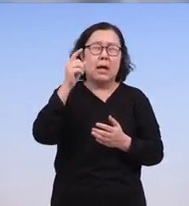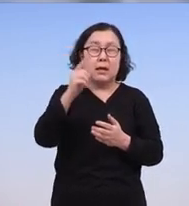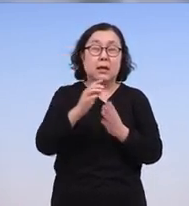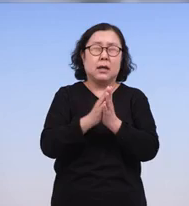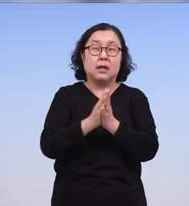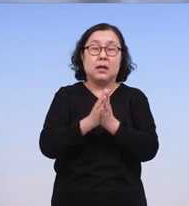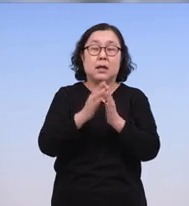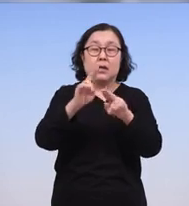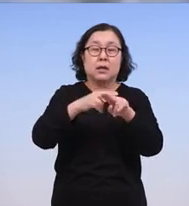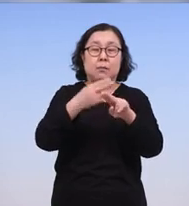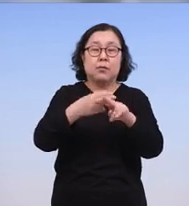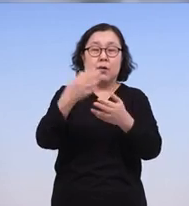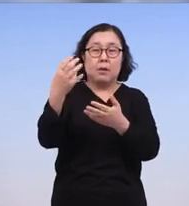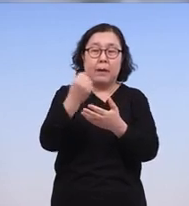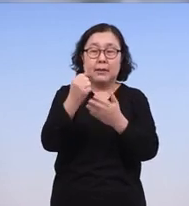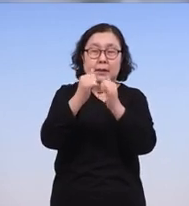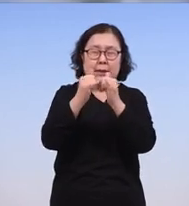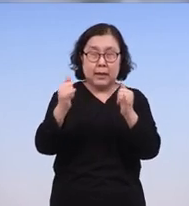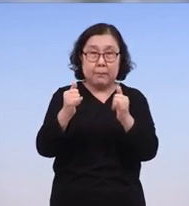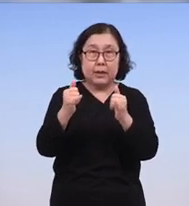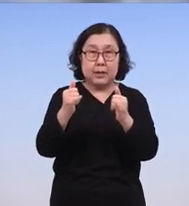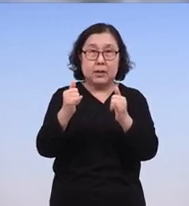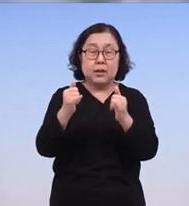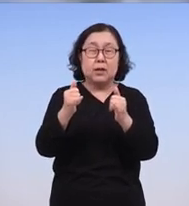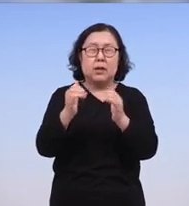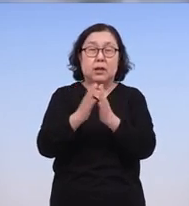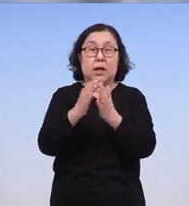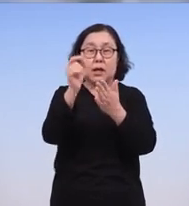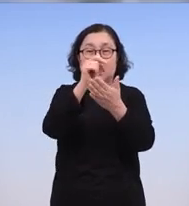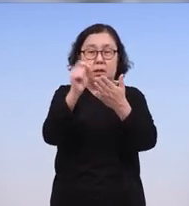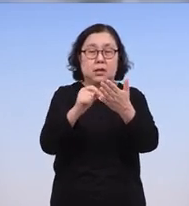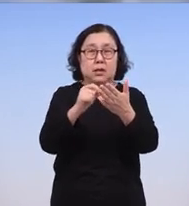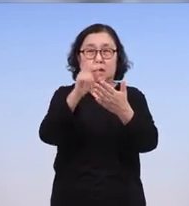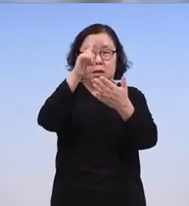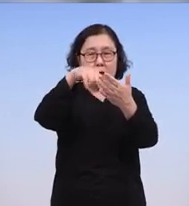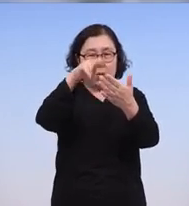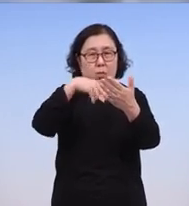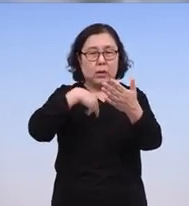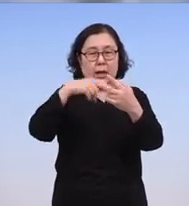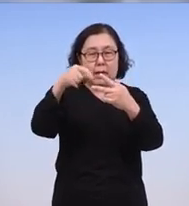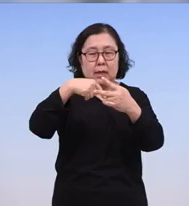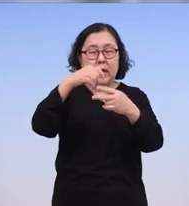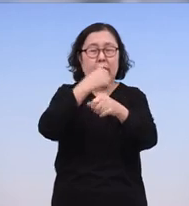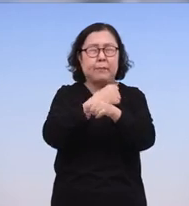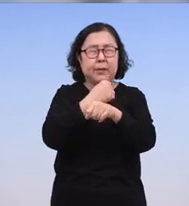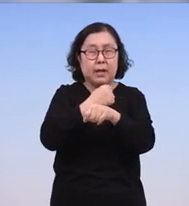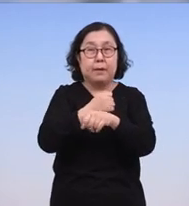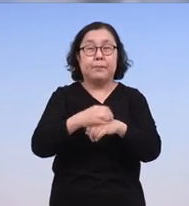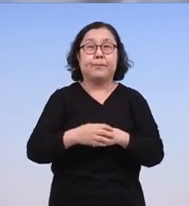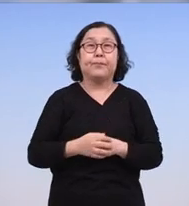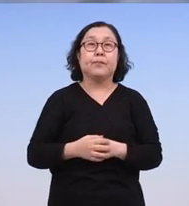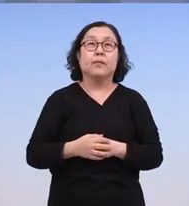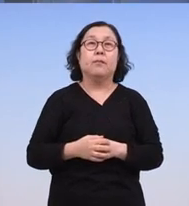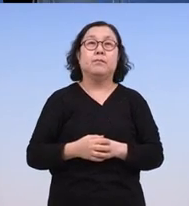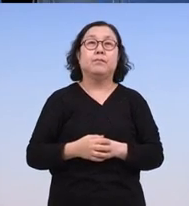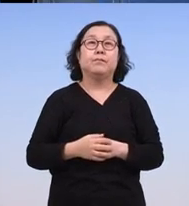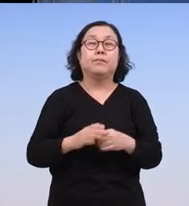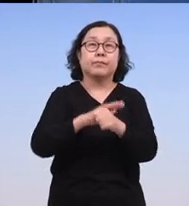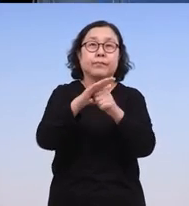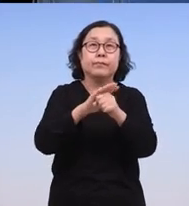이런 선물을 받은 분들이 남긴 글을 보면서 이해를 하게 된 겁니다. 이런 글이 올라와